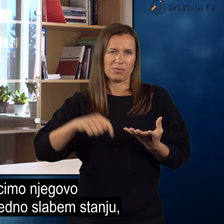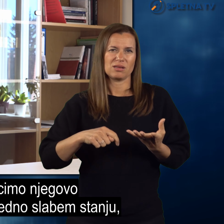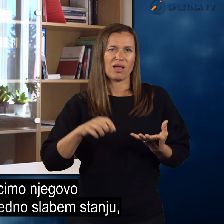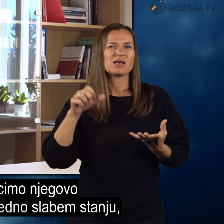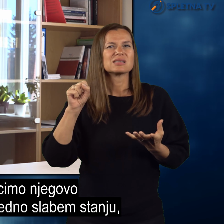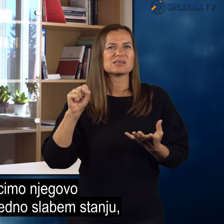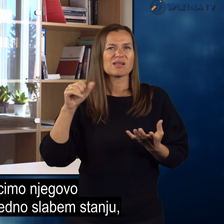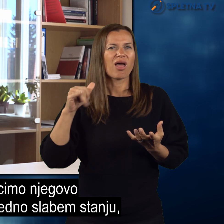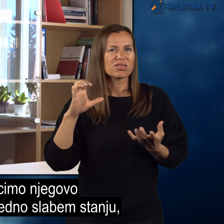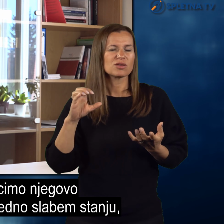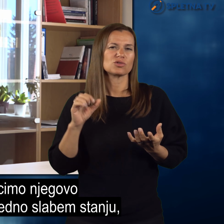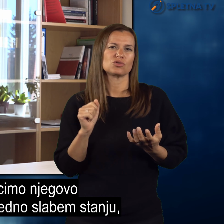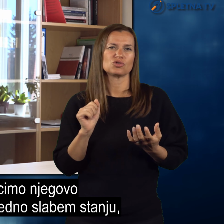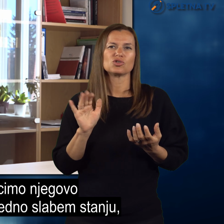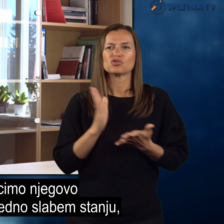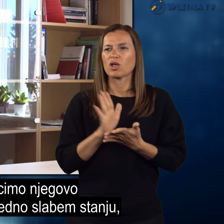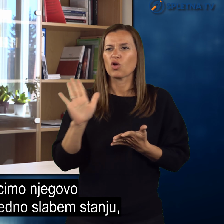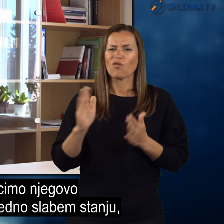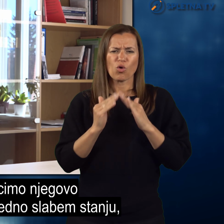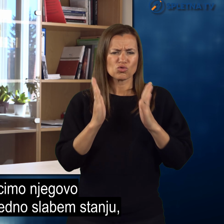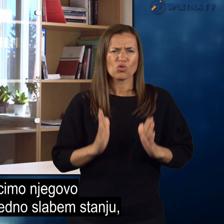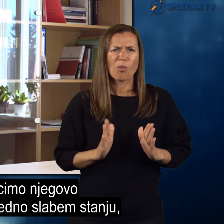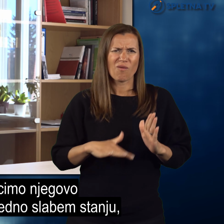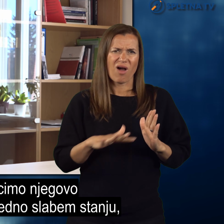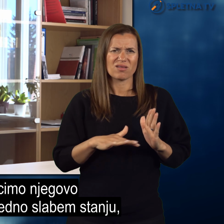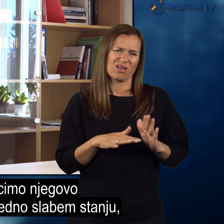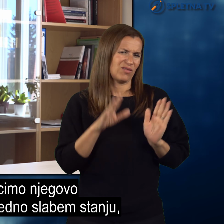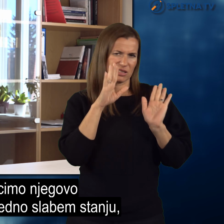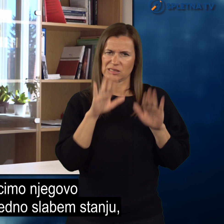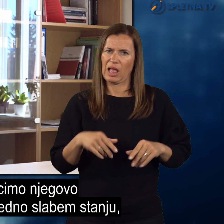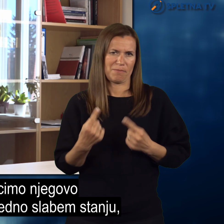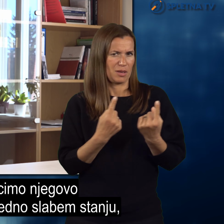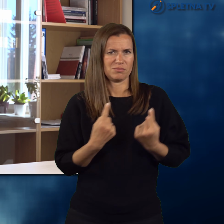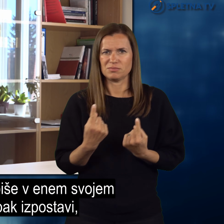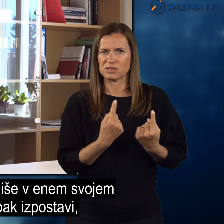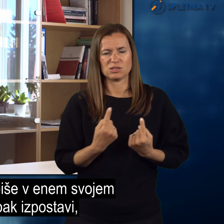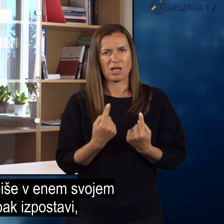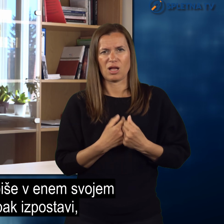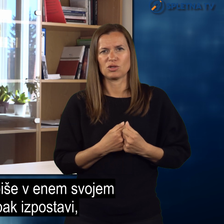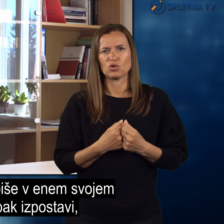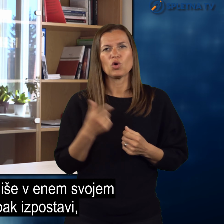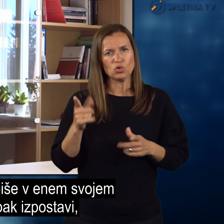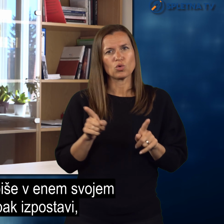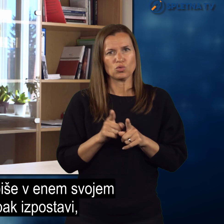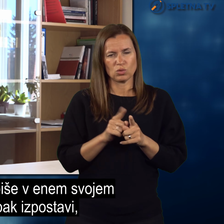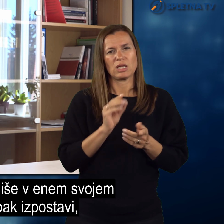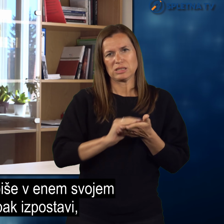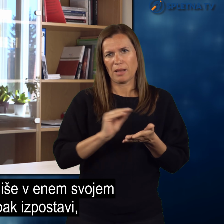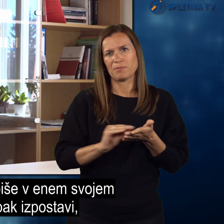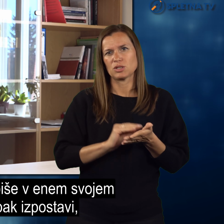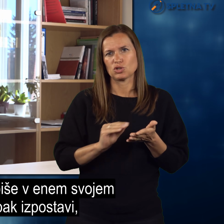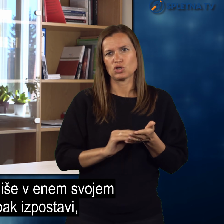Že same, recimo, njegovo domovanje je v izredno slabem stanju. To tudi recimo zapiše